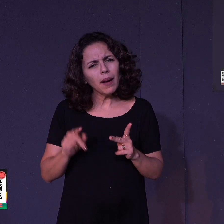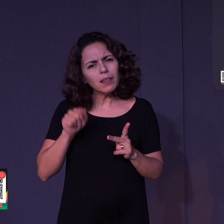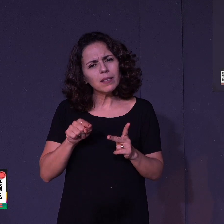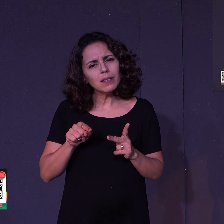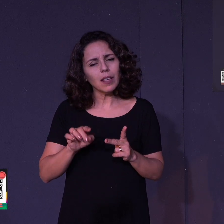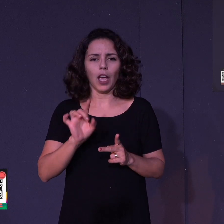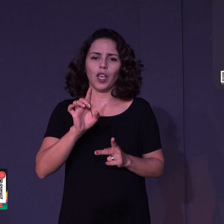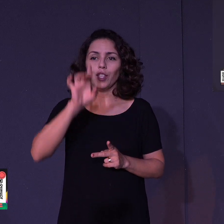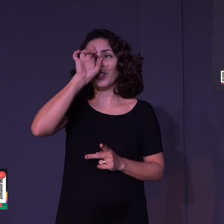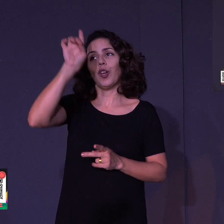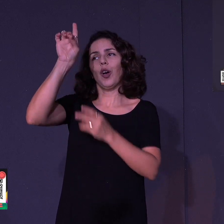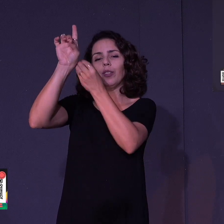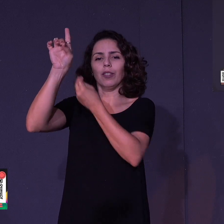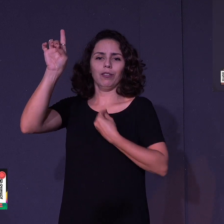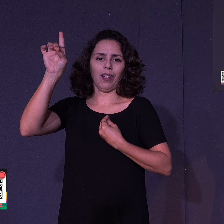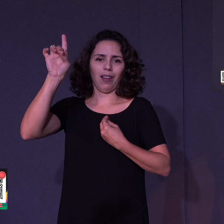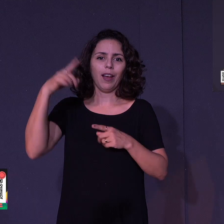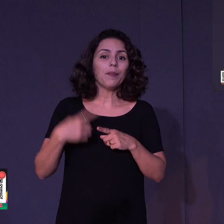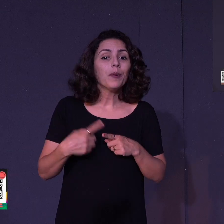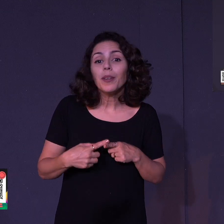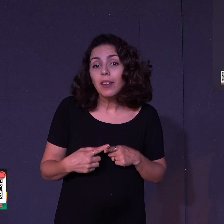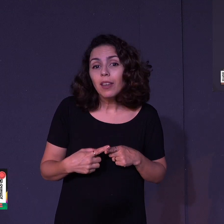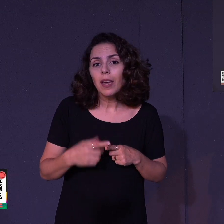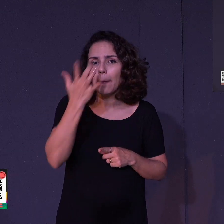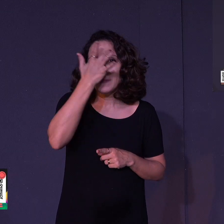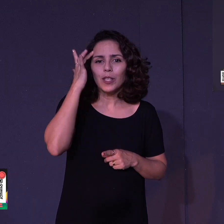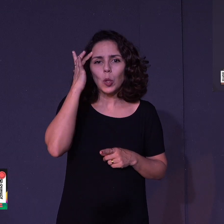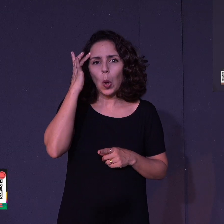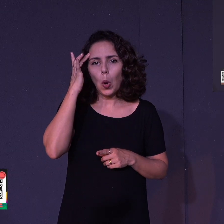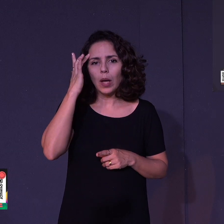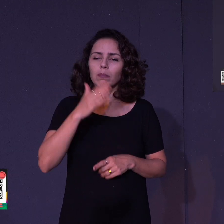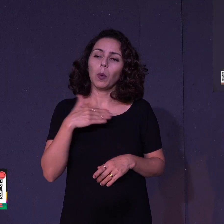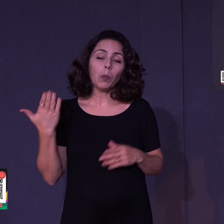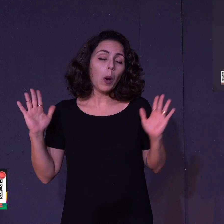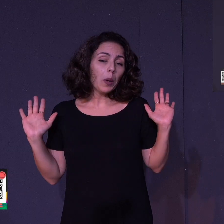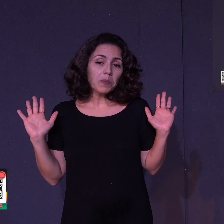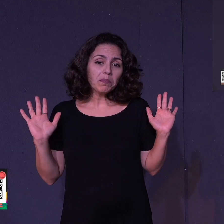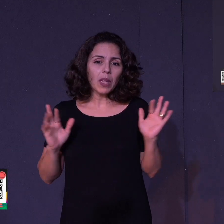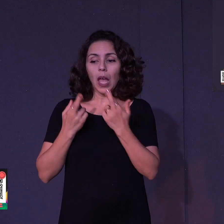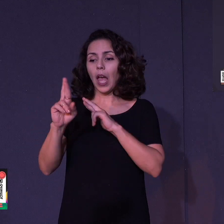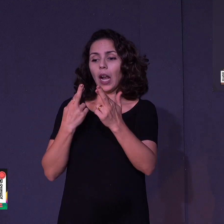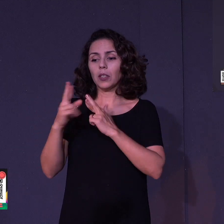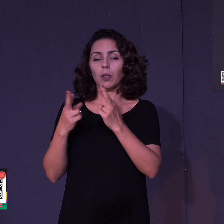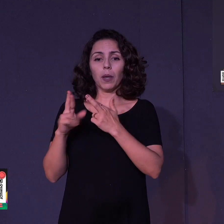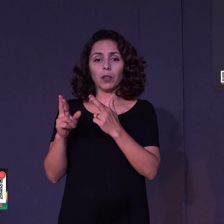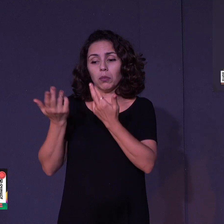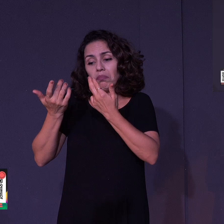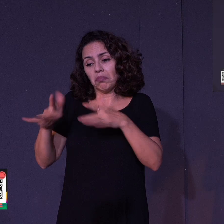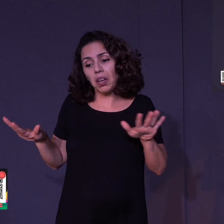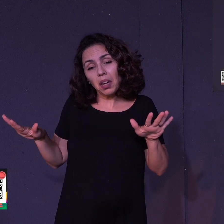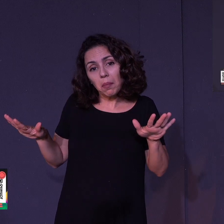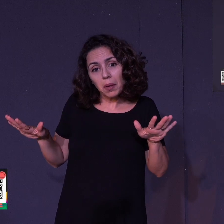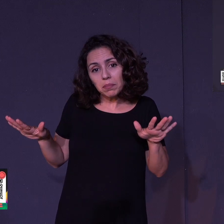pessoas passam, os relacionamentos se acabam, mas muitas vezes nós insistimos em estabelecer a nossa